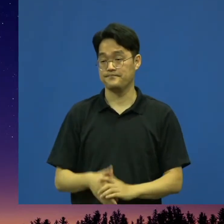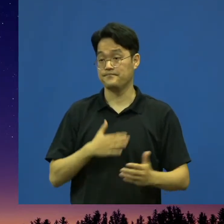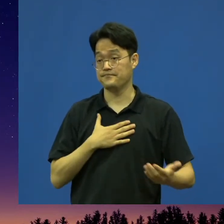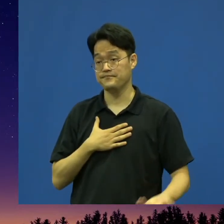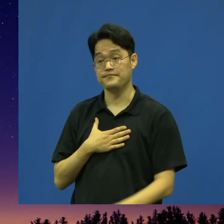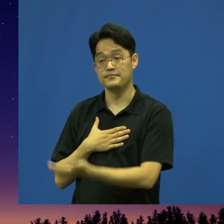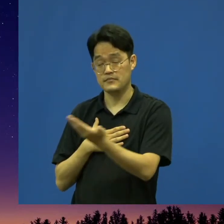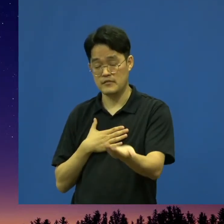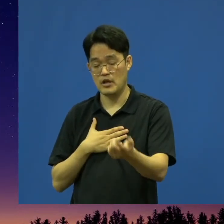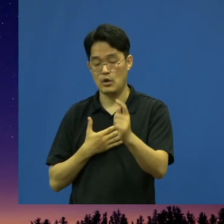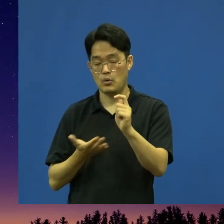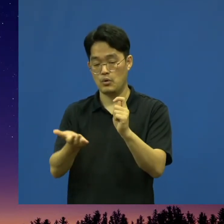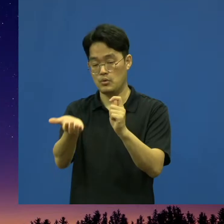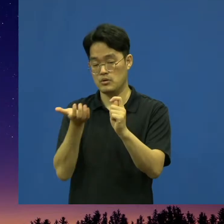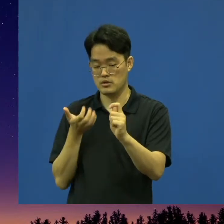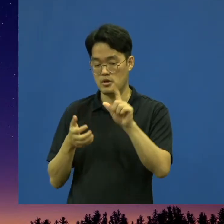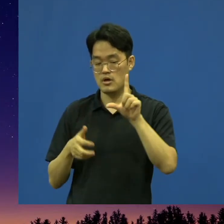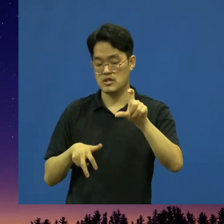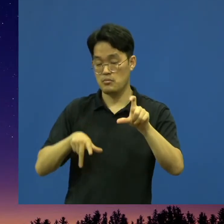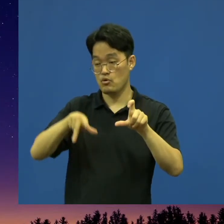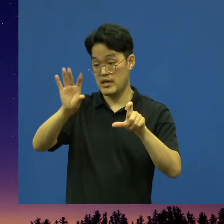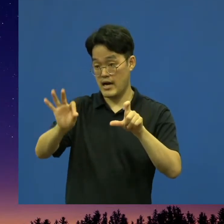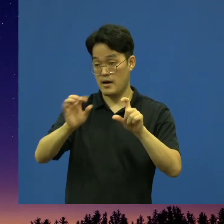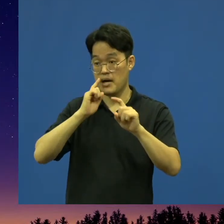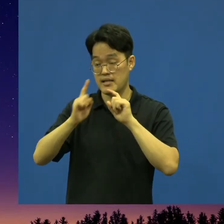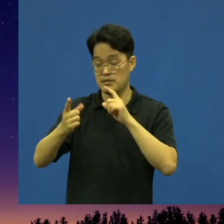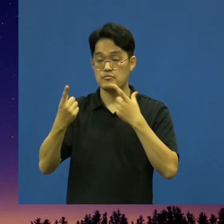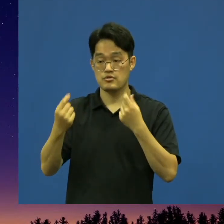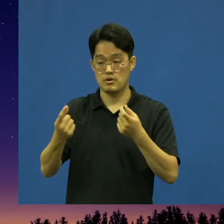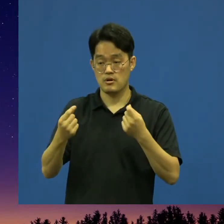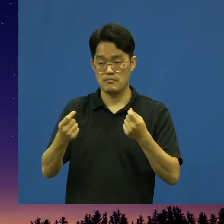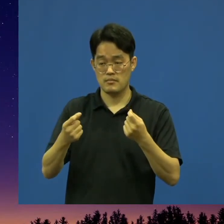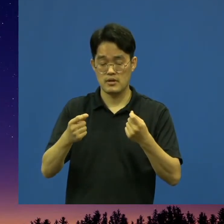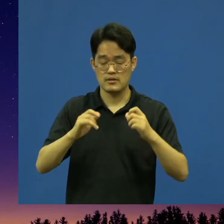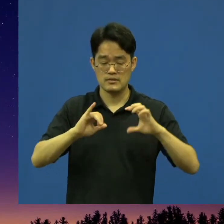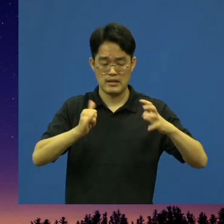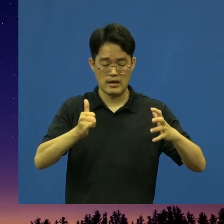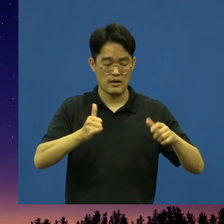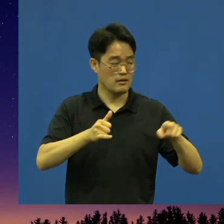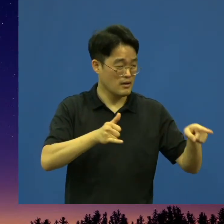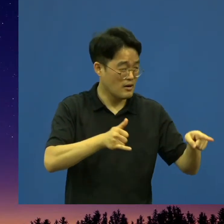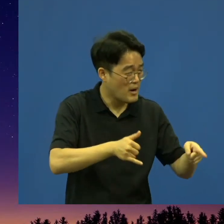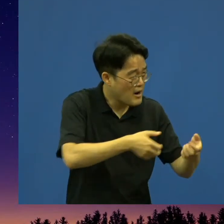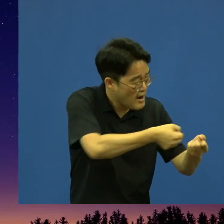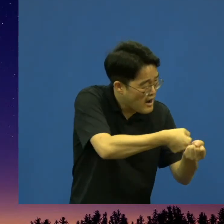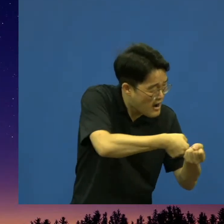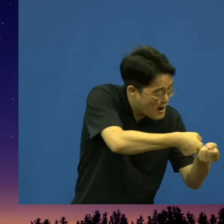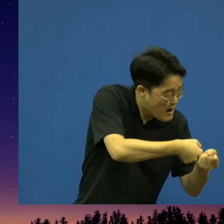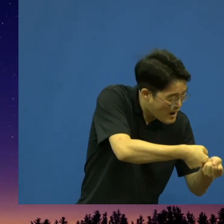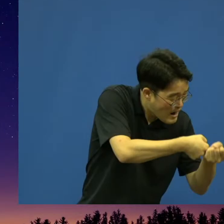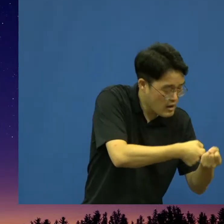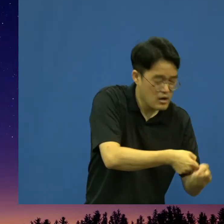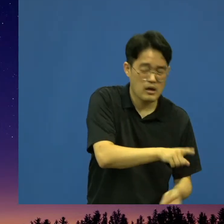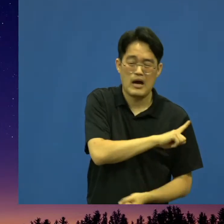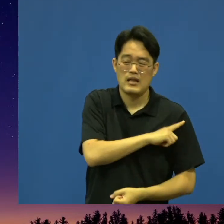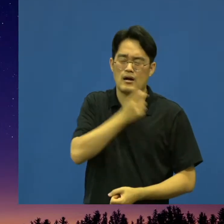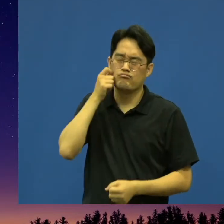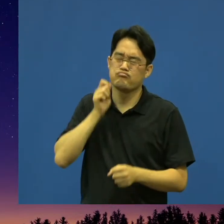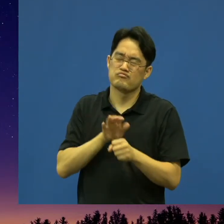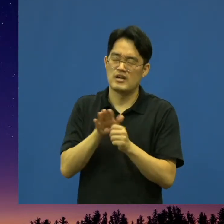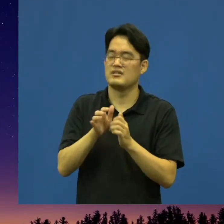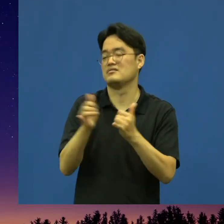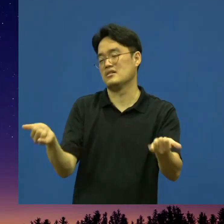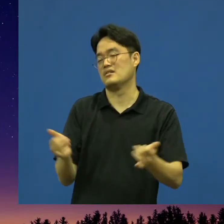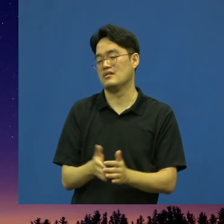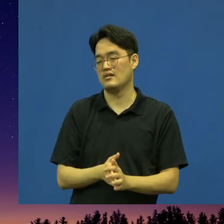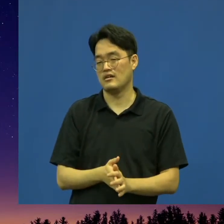고린도전서 15장에 있는 것처럼 세상에서 가장 불쌍한 자지요. 눈에 보이는 것과 손에